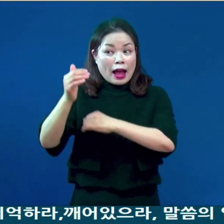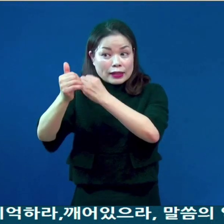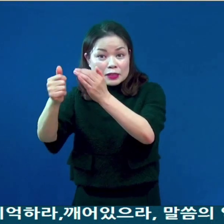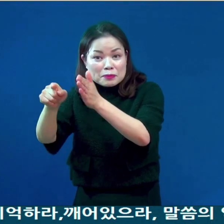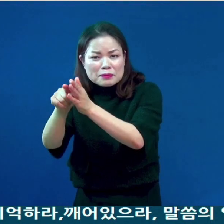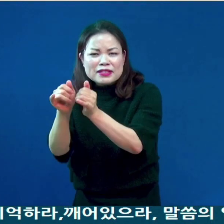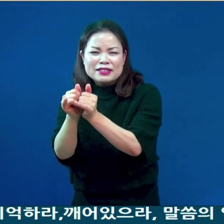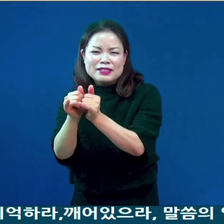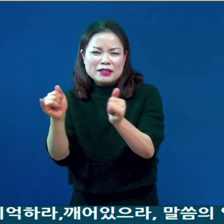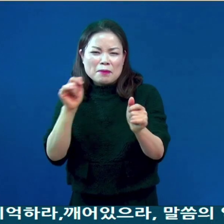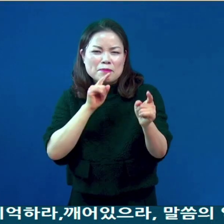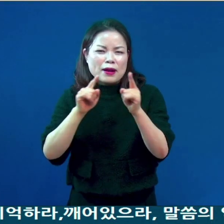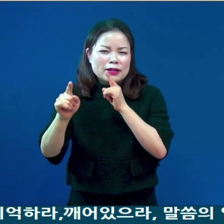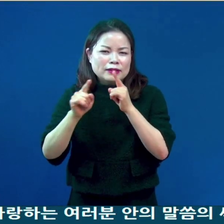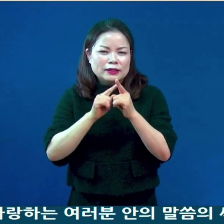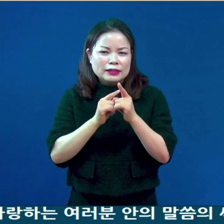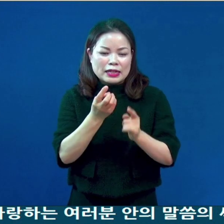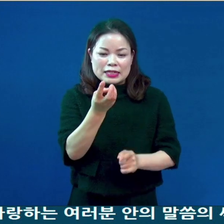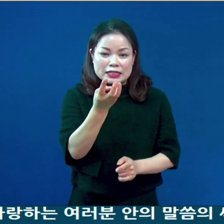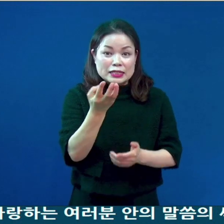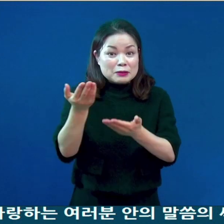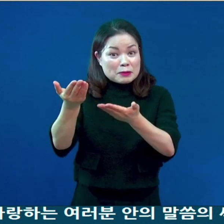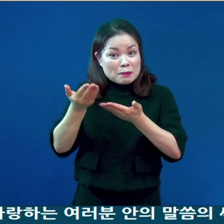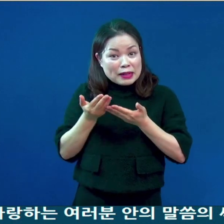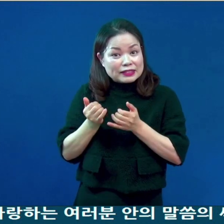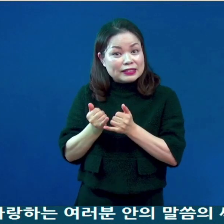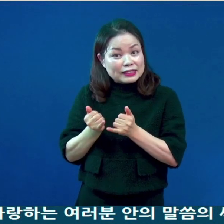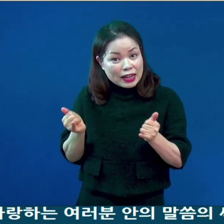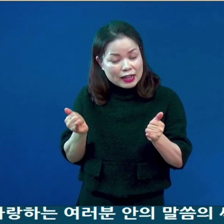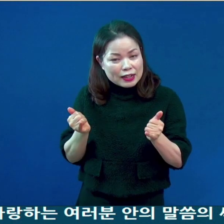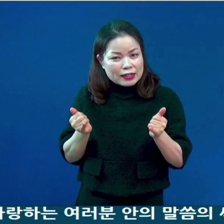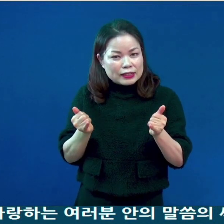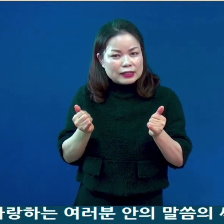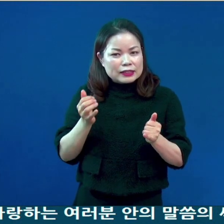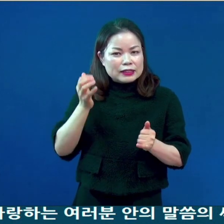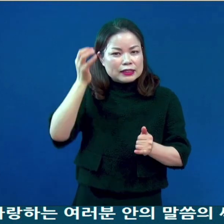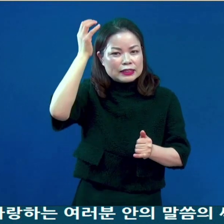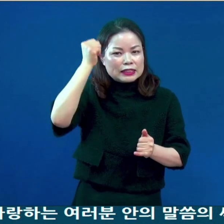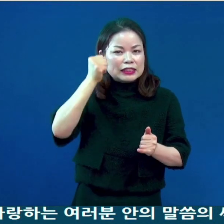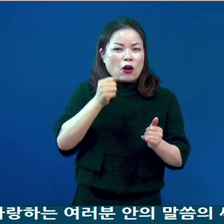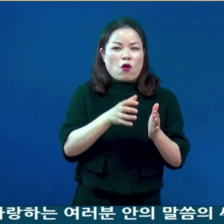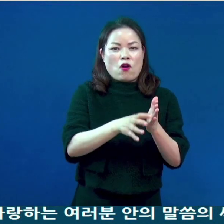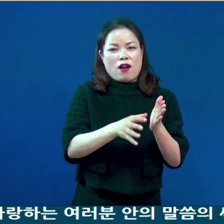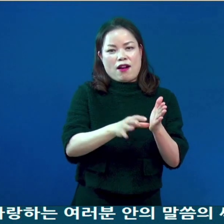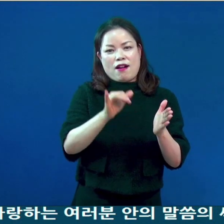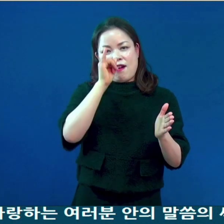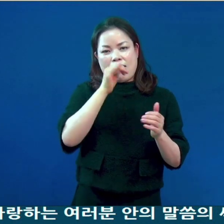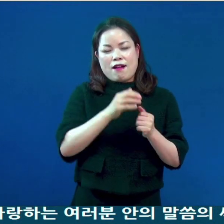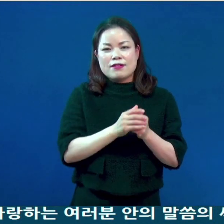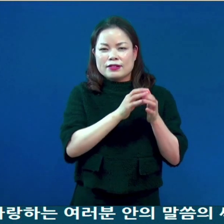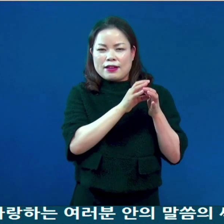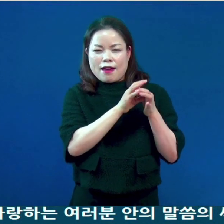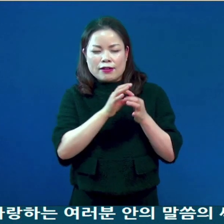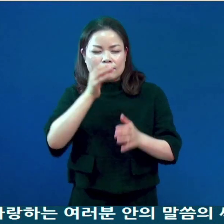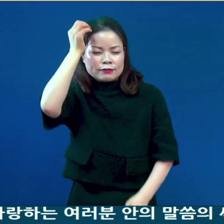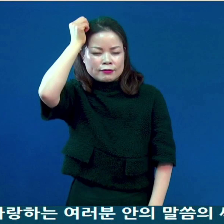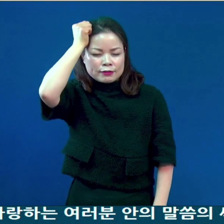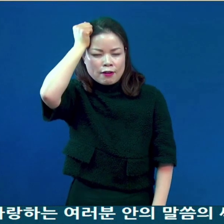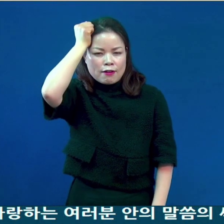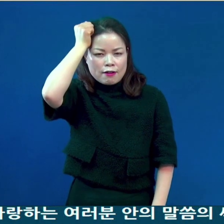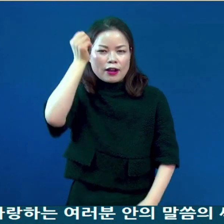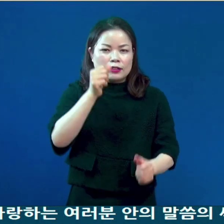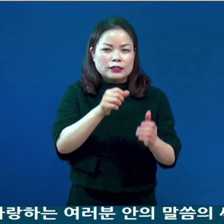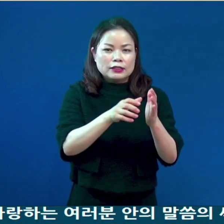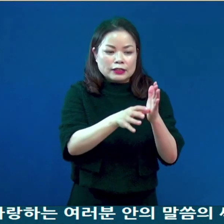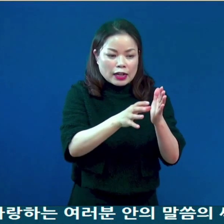믿는 사람들은요, 말씀의 씨앗을 받은 사람들은 기억장치를 주변에 둬야 됩니다. 계속 그 기억장치를 볼